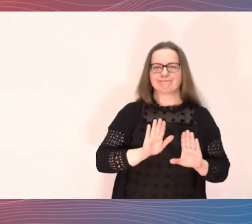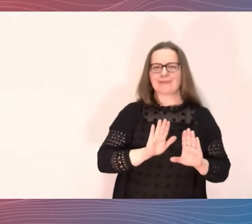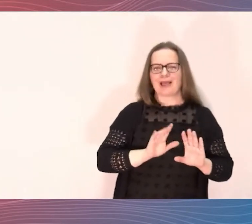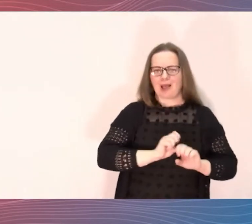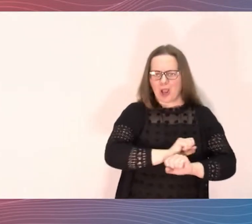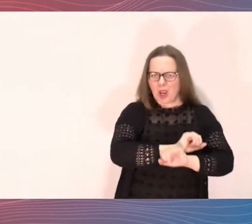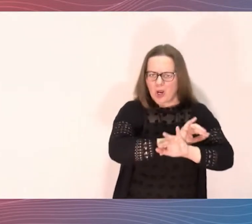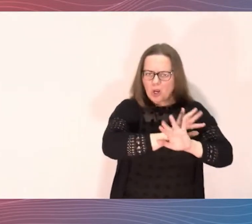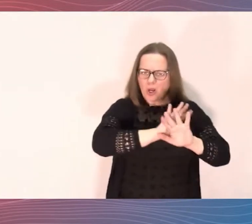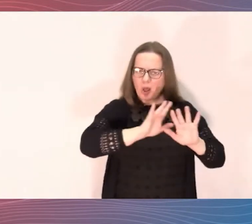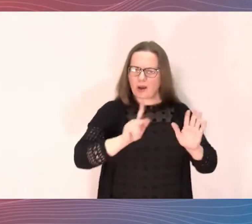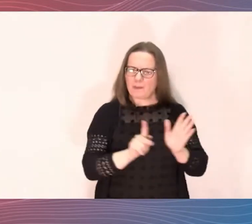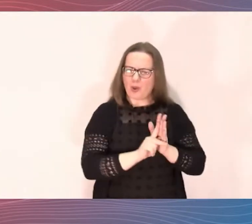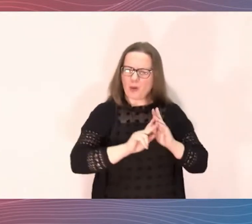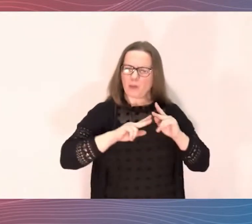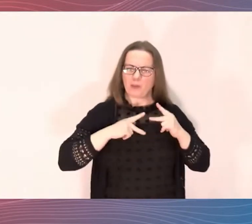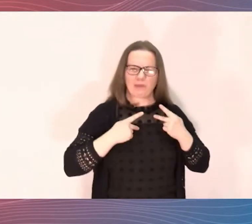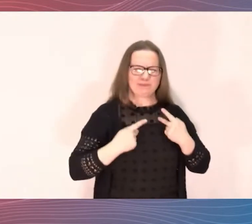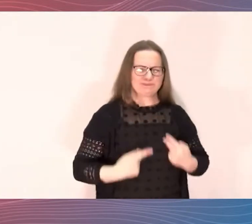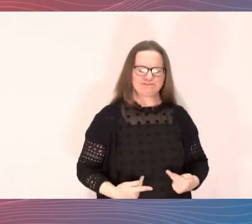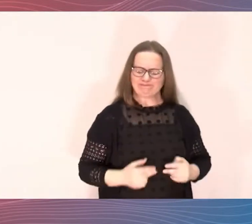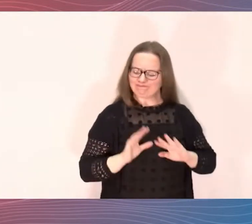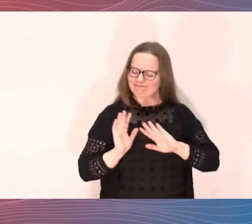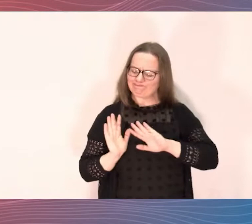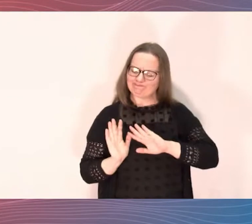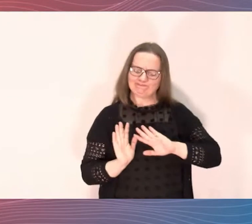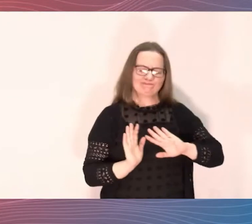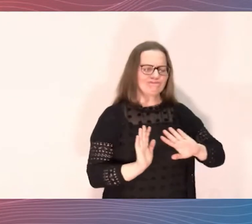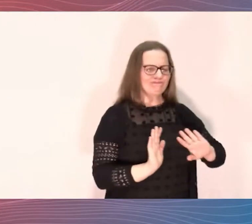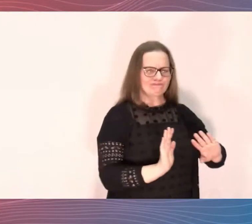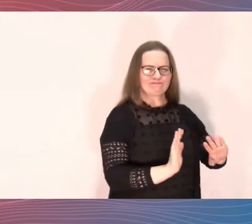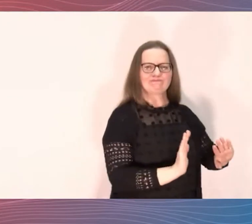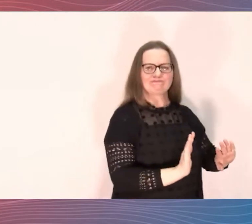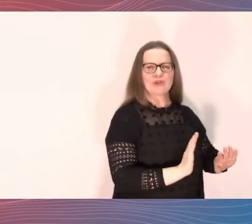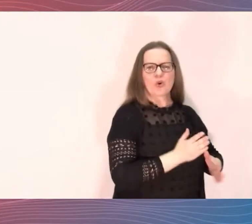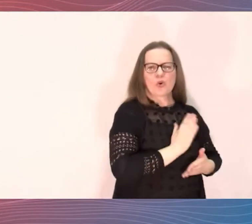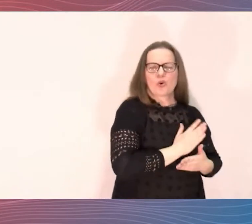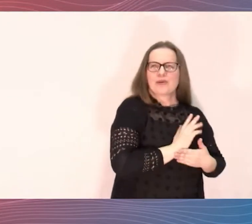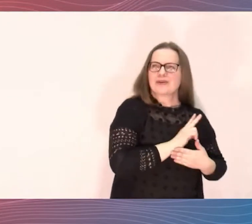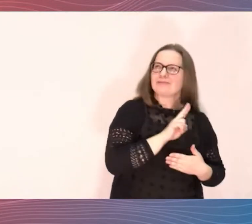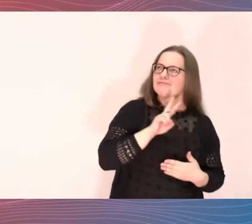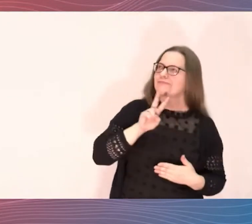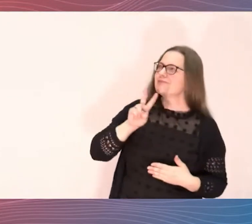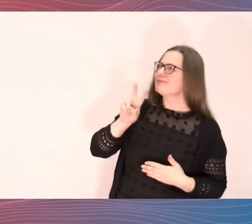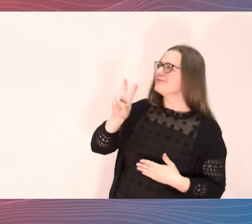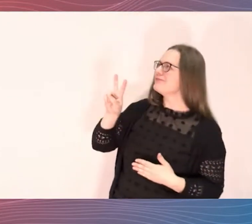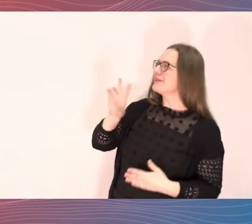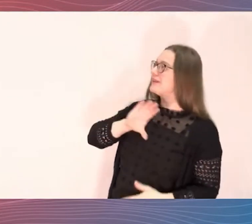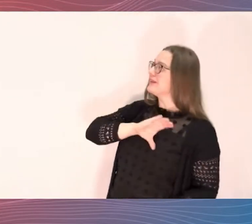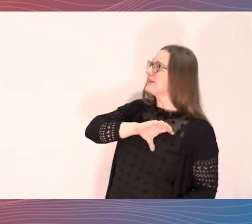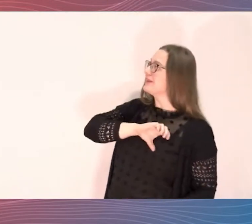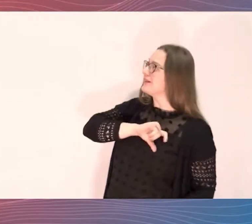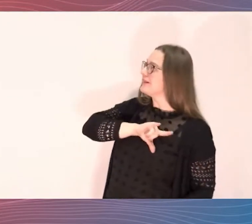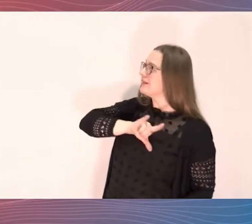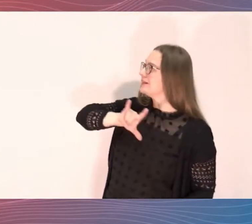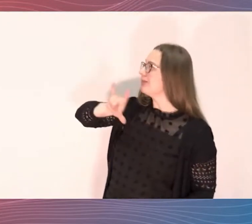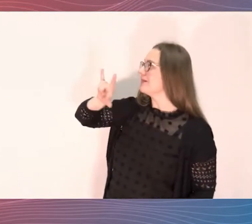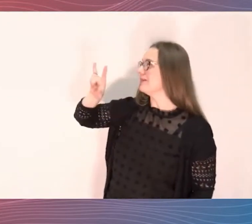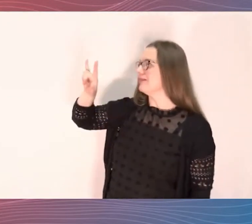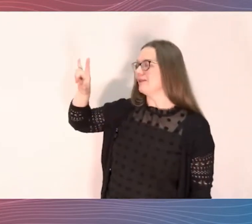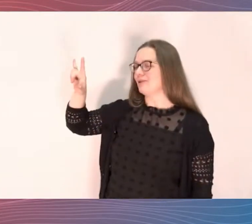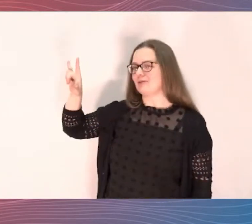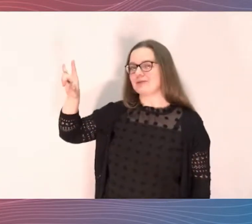homens. Nosso coração não esteja em outras coisas, mas de coração puro para Deus. Esses verão a